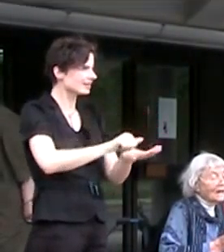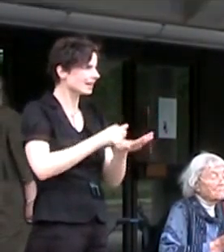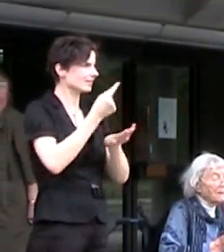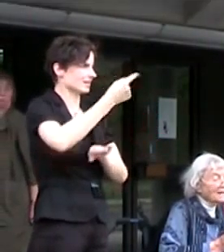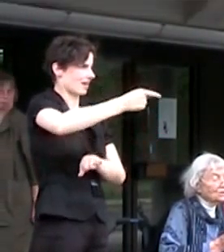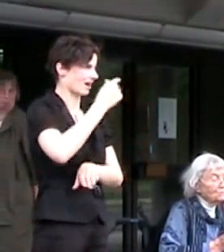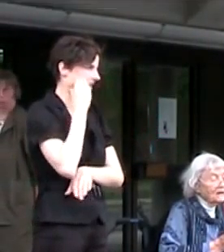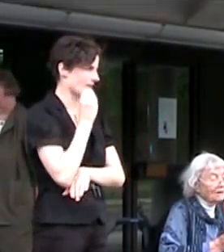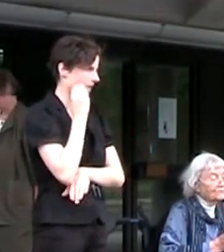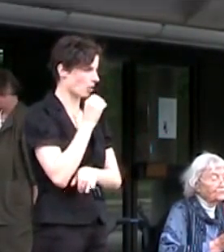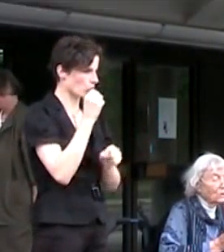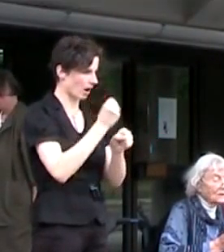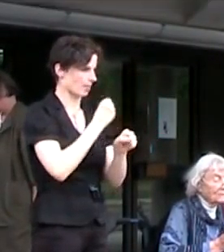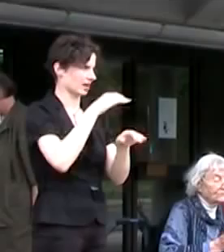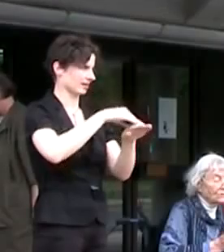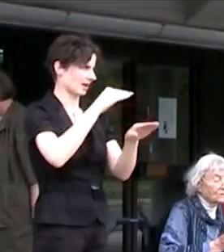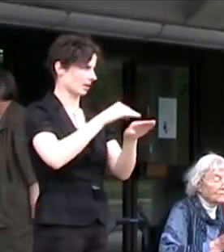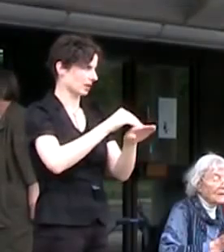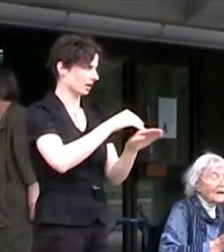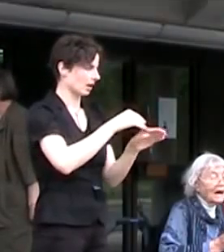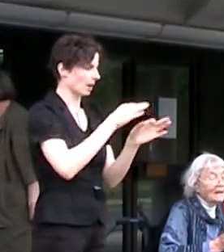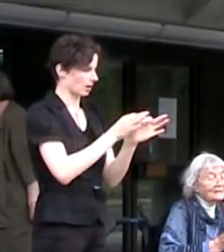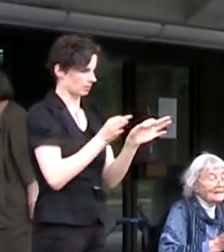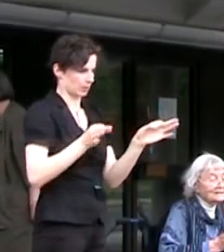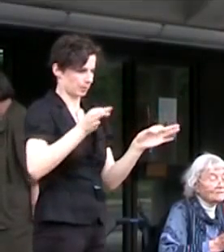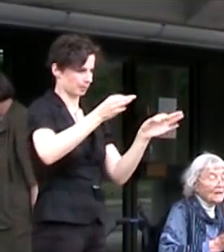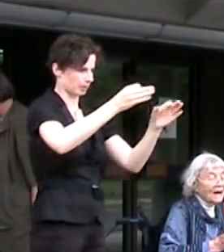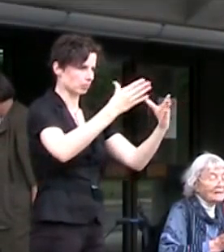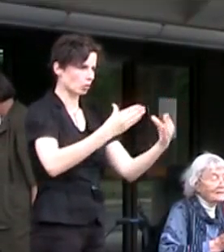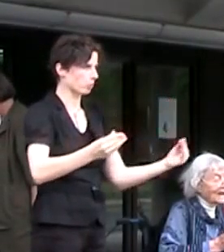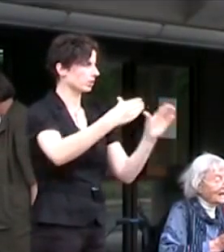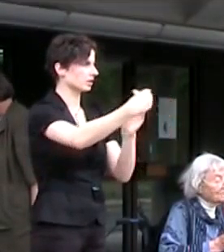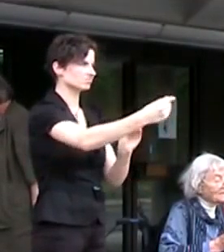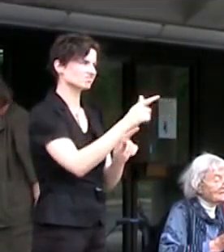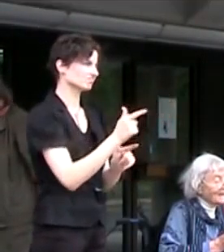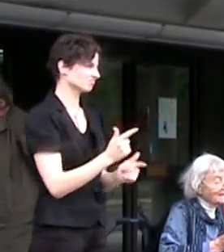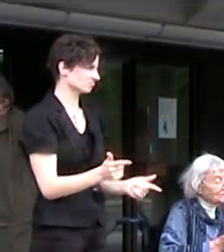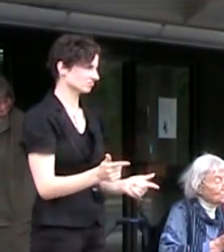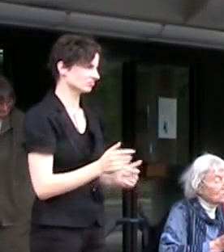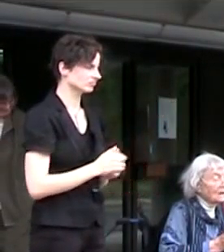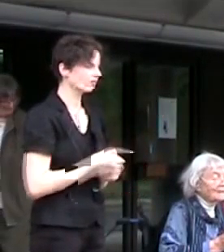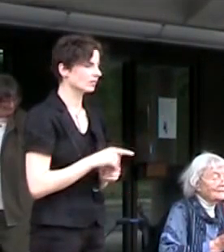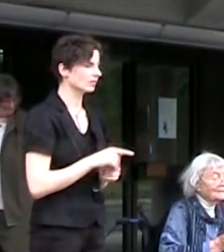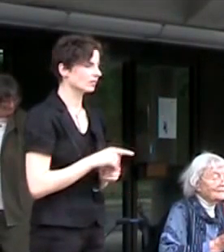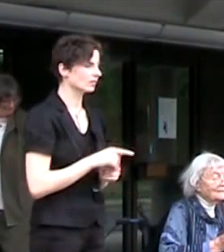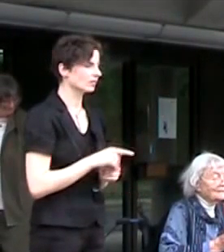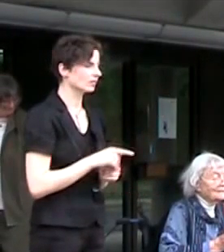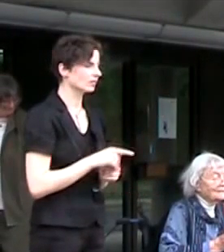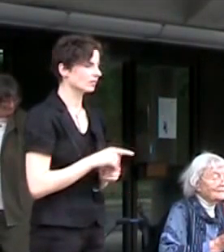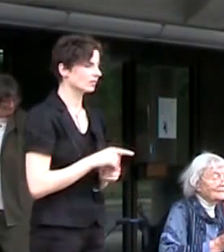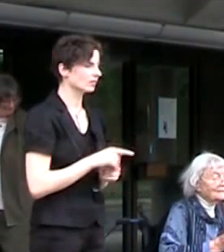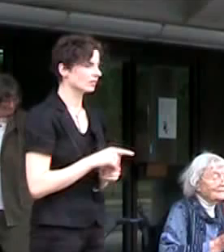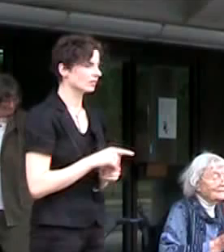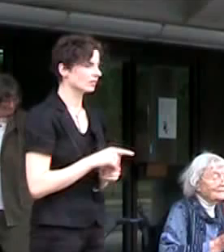Jahren beispielhaft vorgelebt wurde. Allerdings hat die Arbeitsleistung